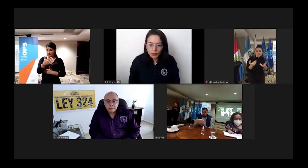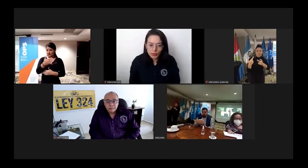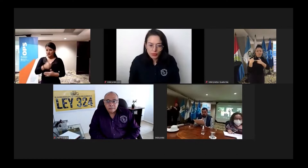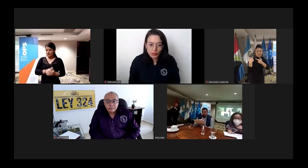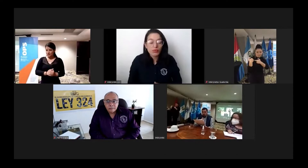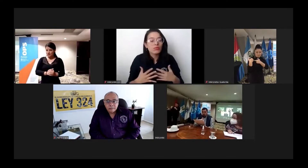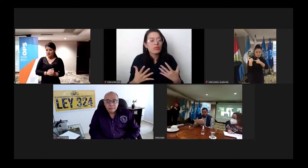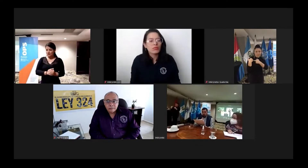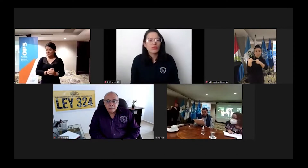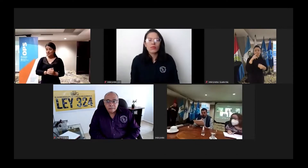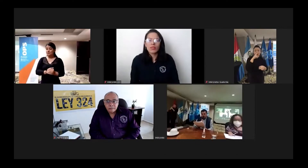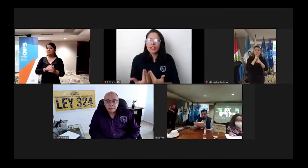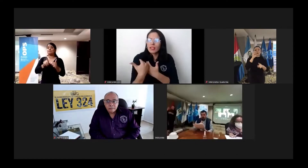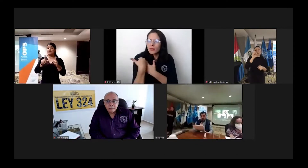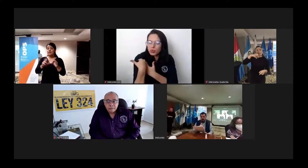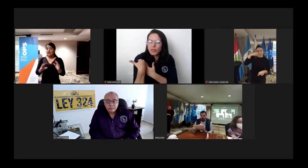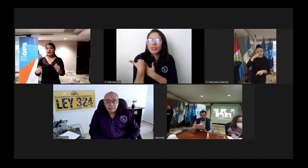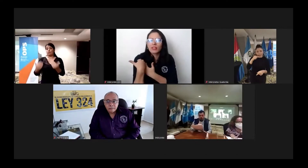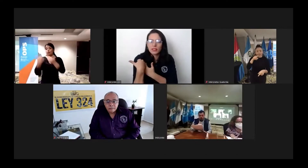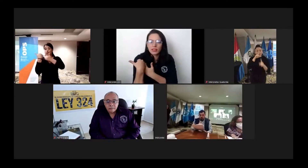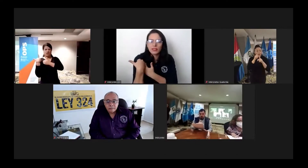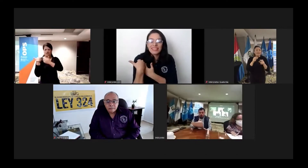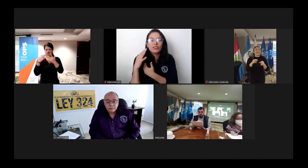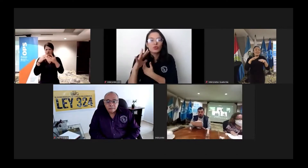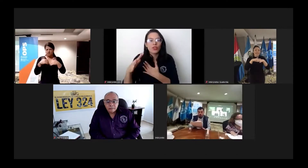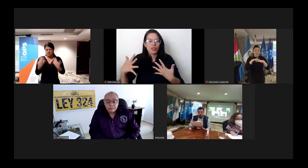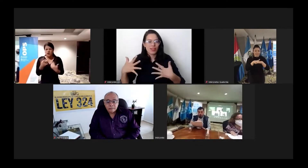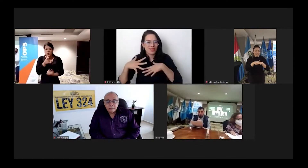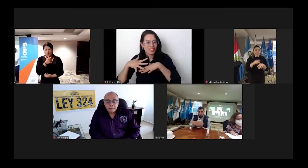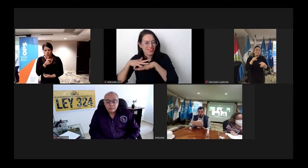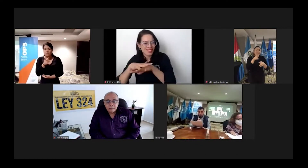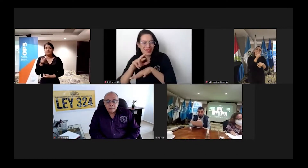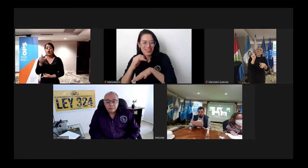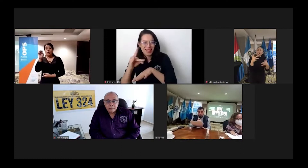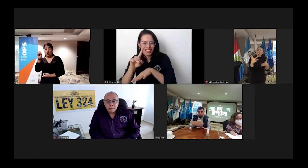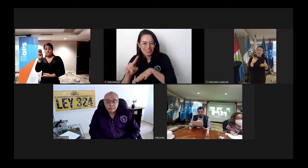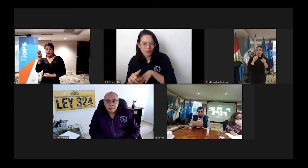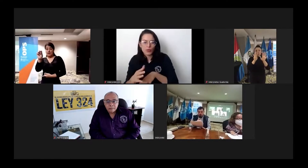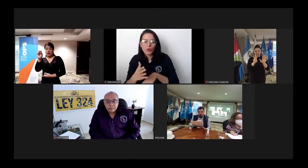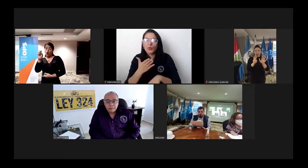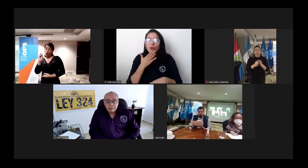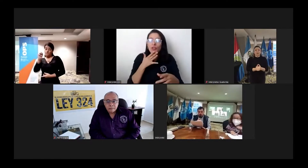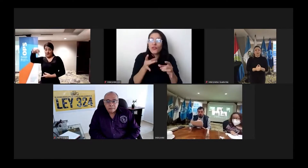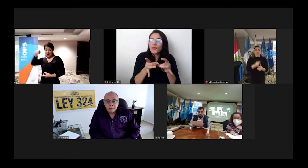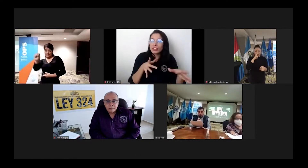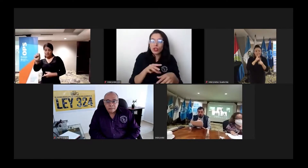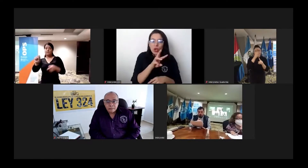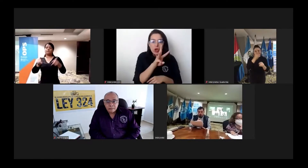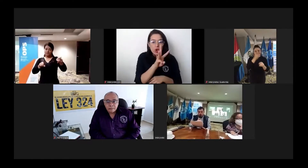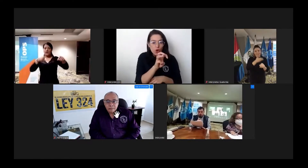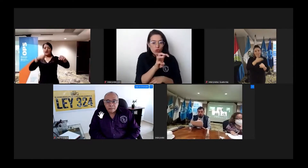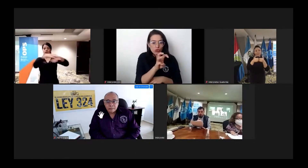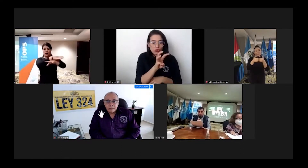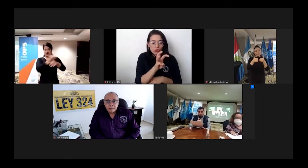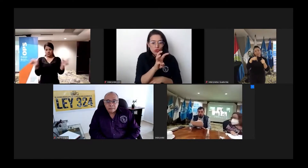responsables, OMPS y GRIADIS, fecha 8 y 10